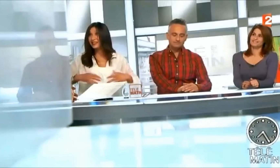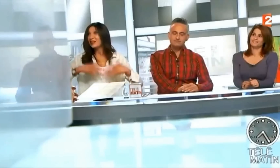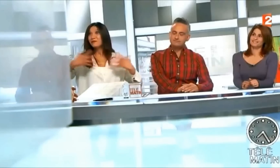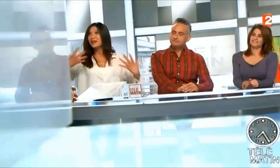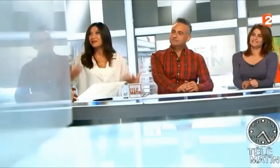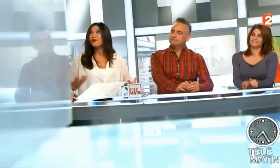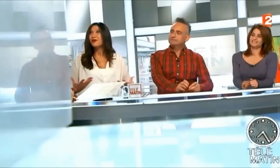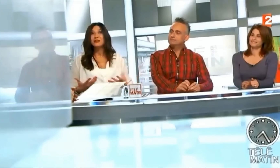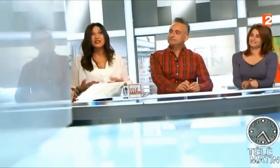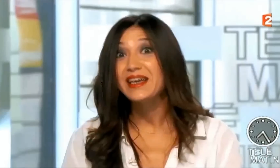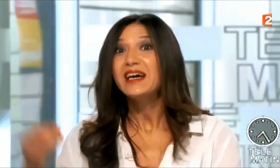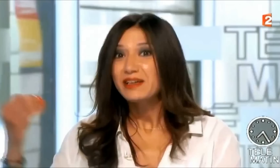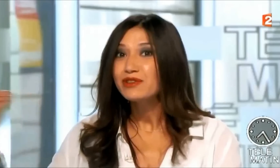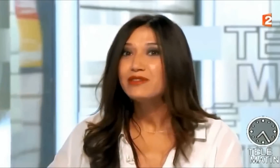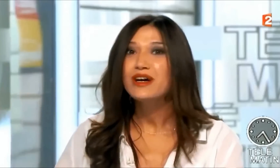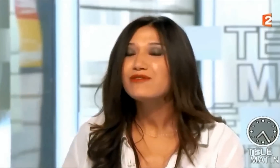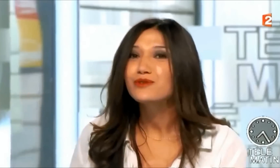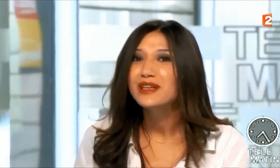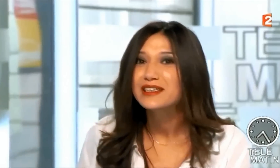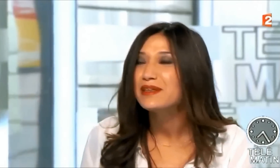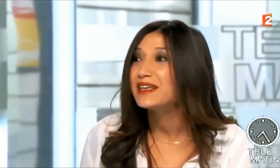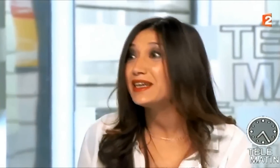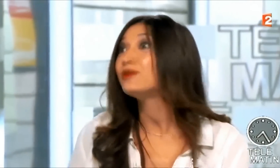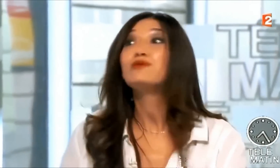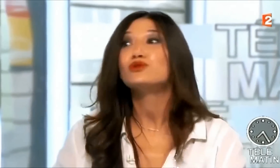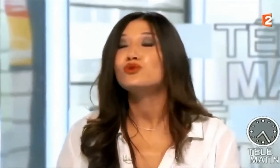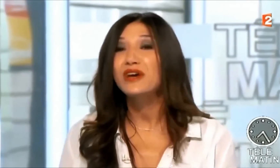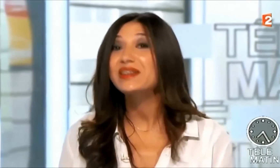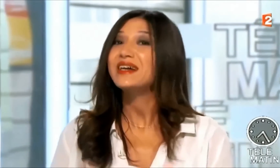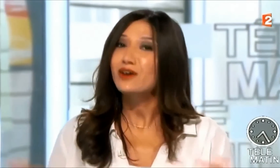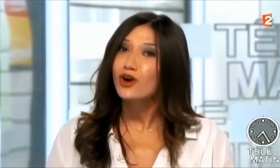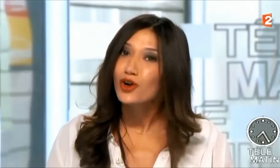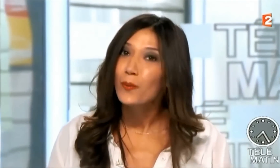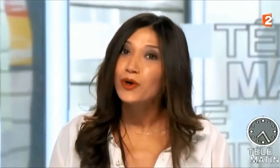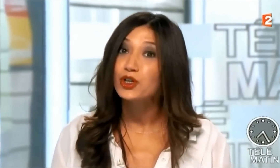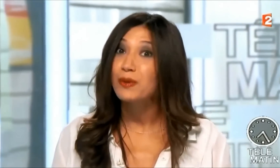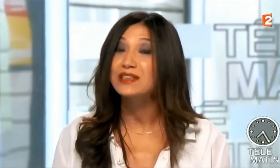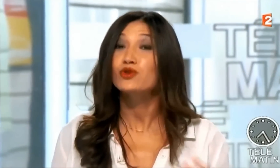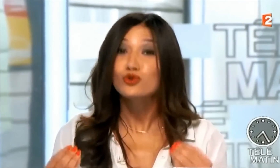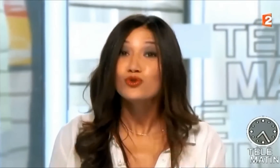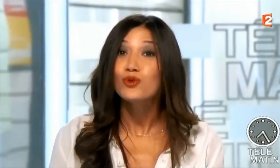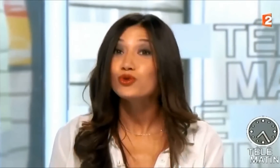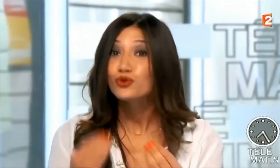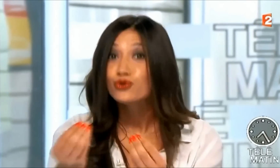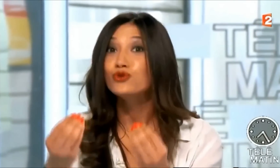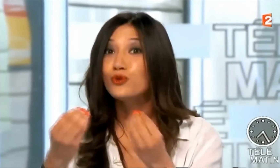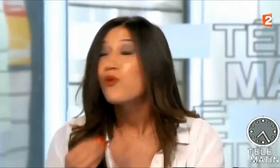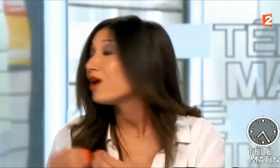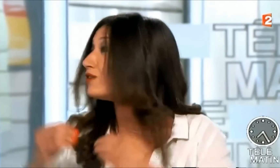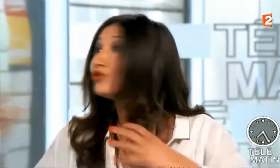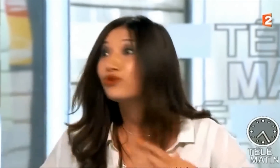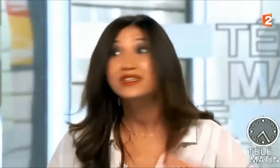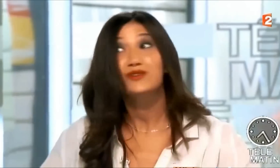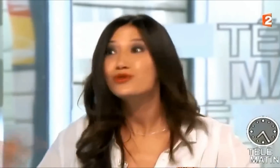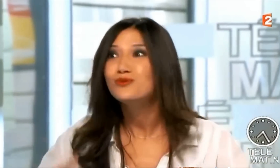C'est un placement entier. Ouais. Et vous allez voir, ils vont nous l'expliquer. Et puis ils nous ont ouvert très grand leurs portes parce que tout le monde, vous, moi, nos voisins, tout le